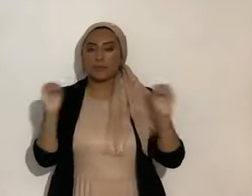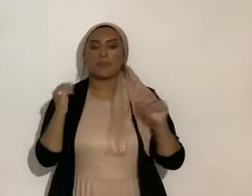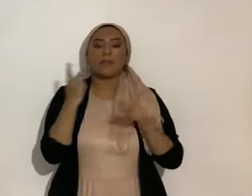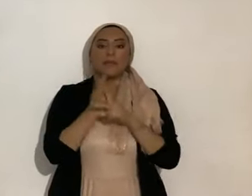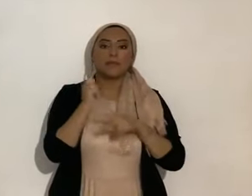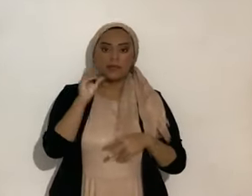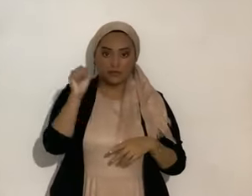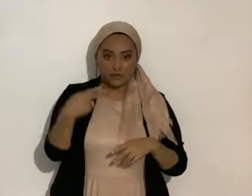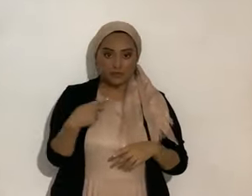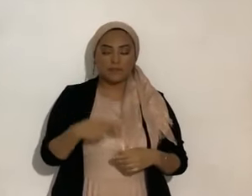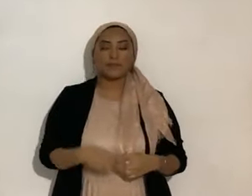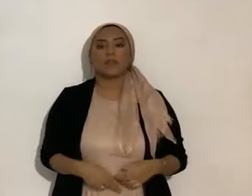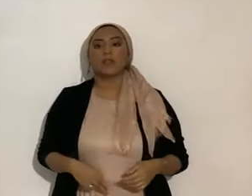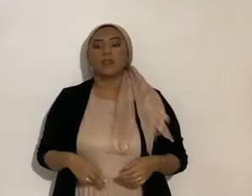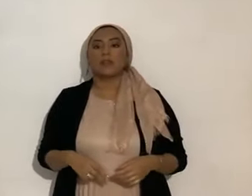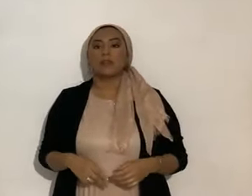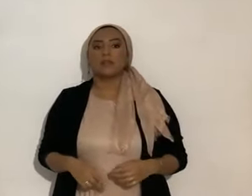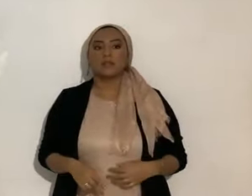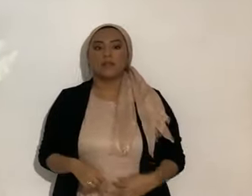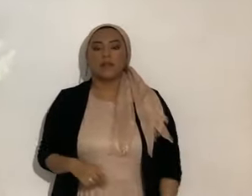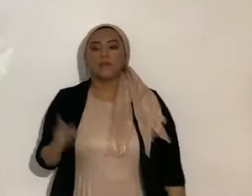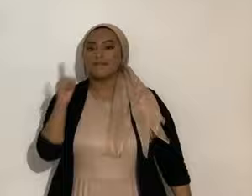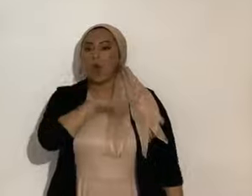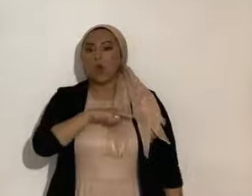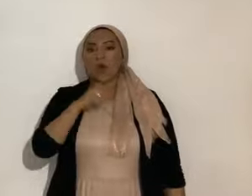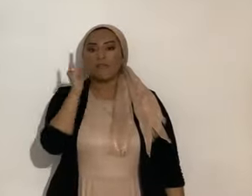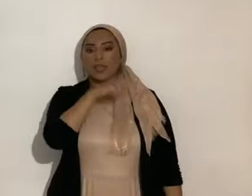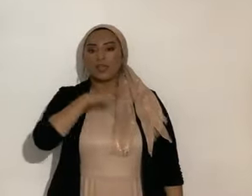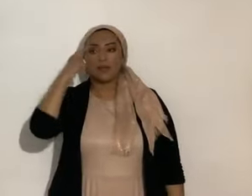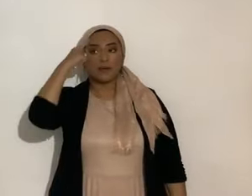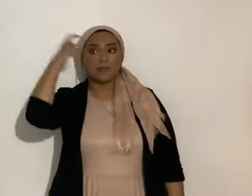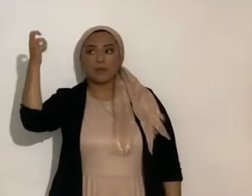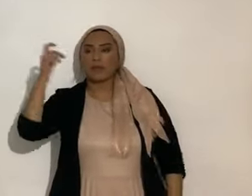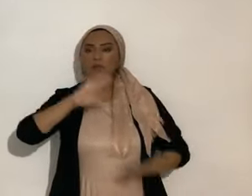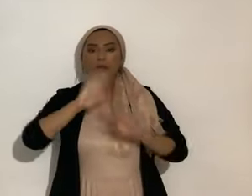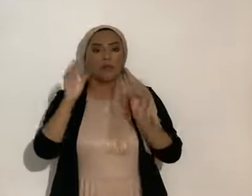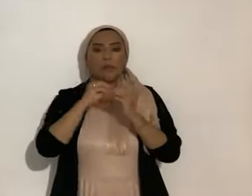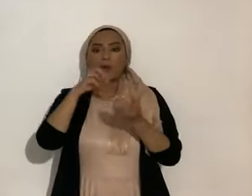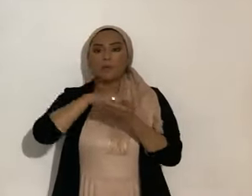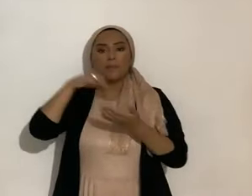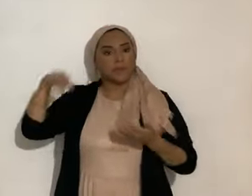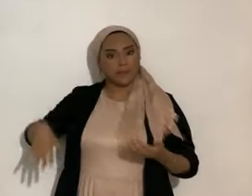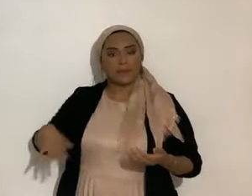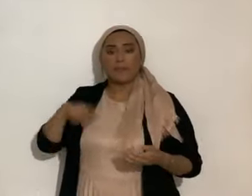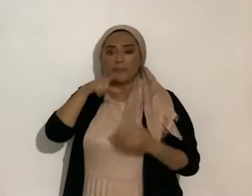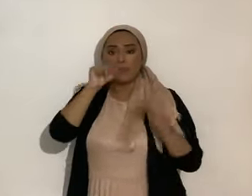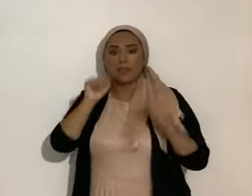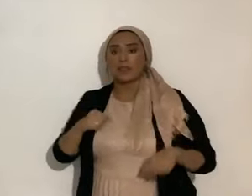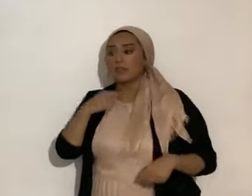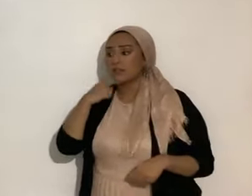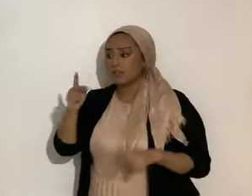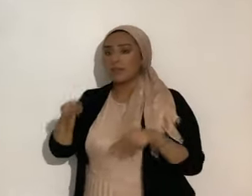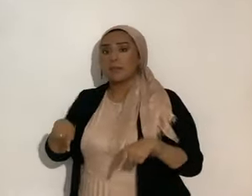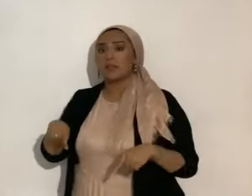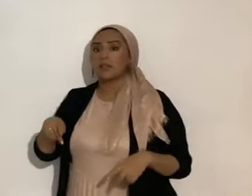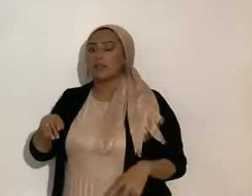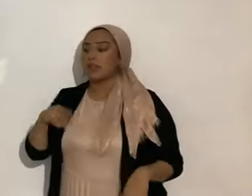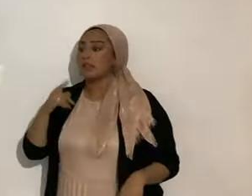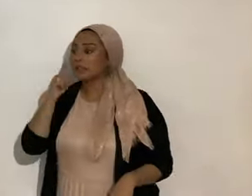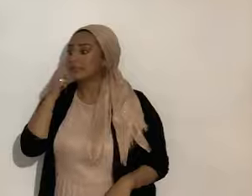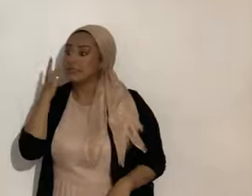Torah. Entonces, las ilusiones no existen para nosotros. Pero tú le puedes decir a una persona, ve